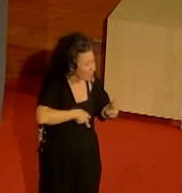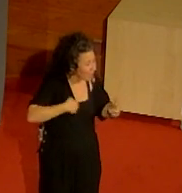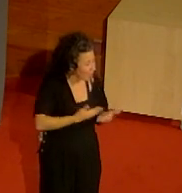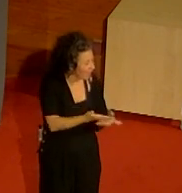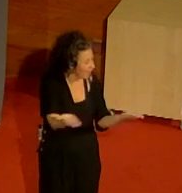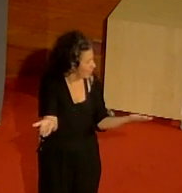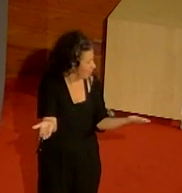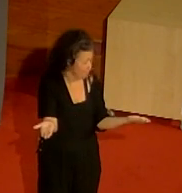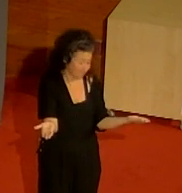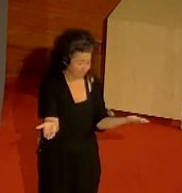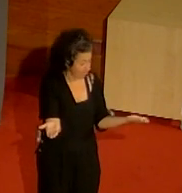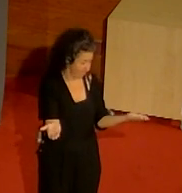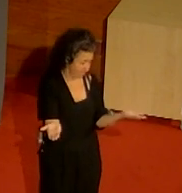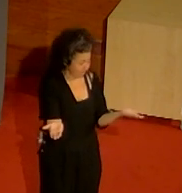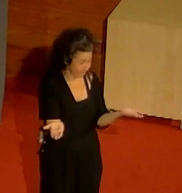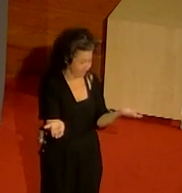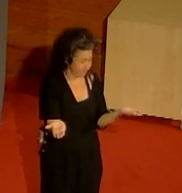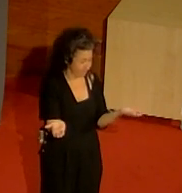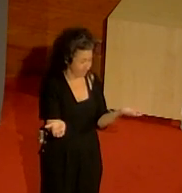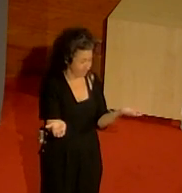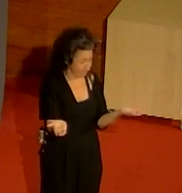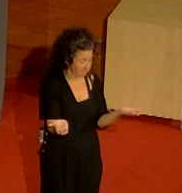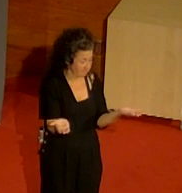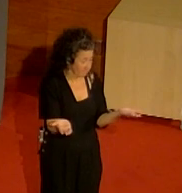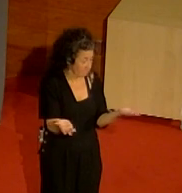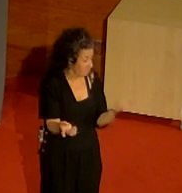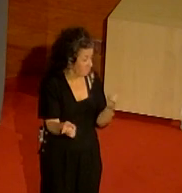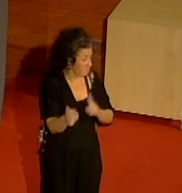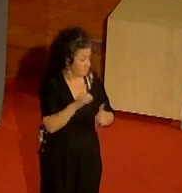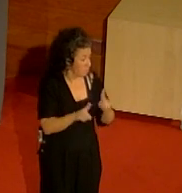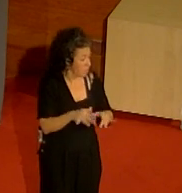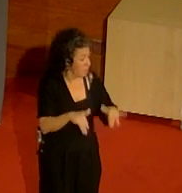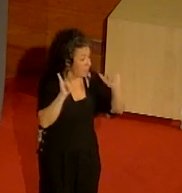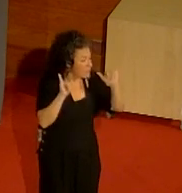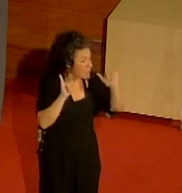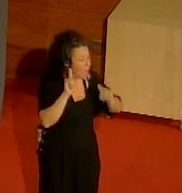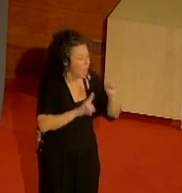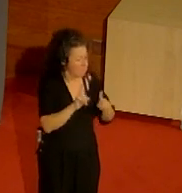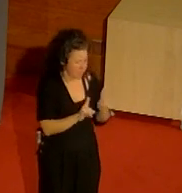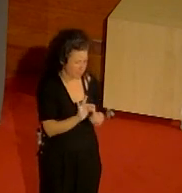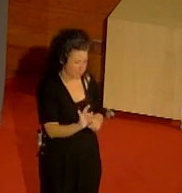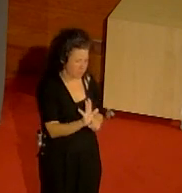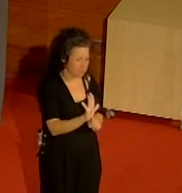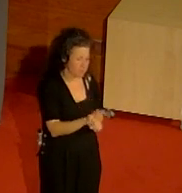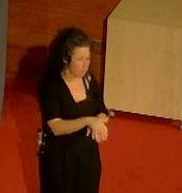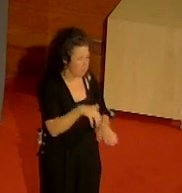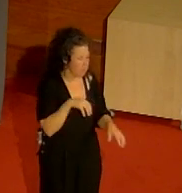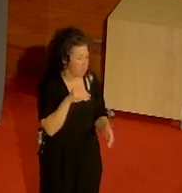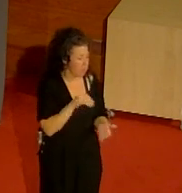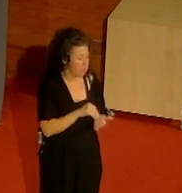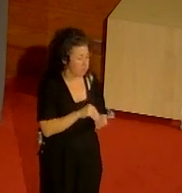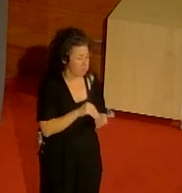No hay, muchas veces ni siquiera hay un programa detrás, ¿no? A veces sí, ¿eh? Pero la mayoría de las veces en muchas